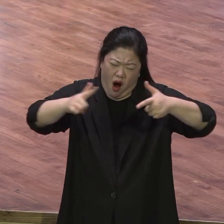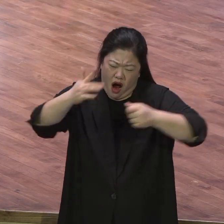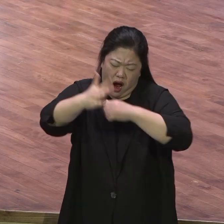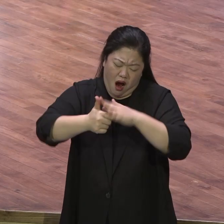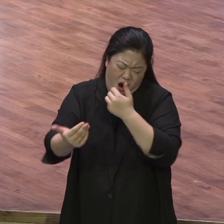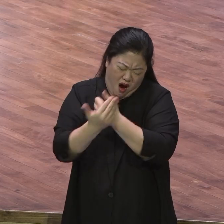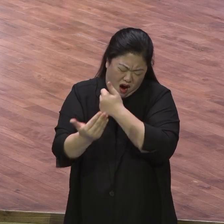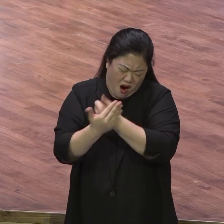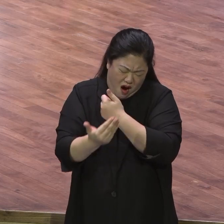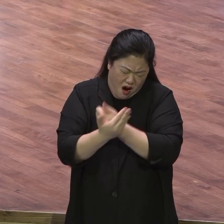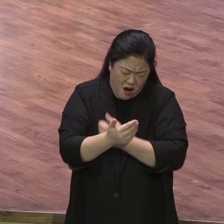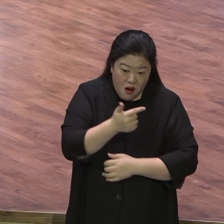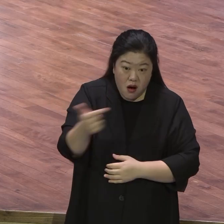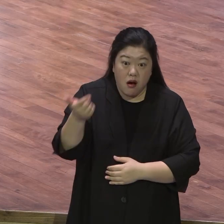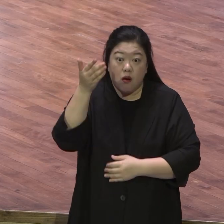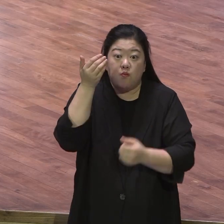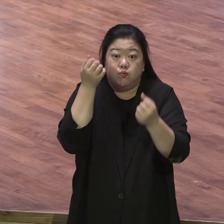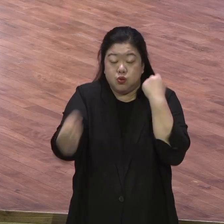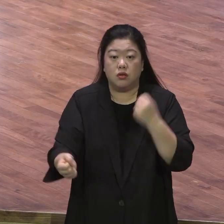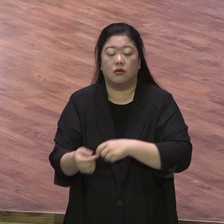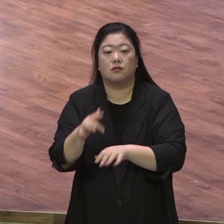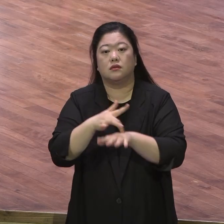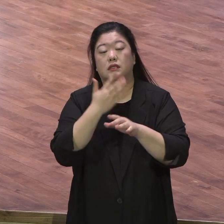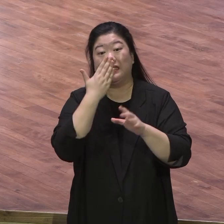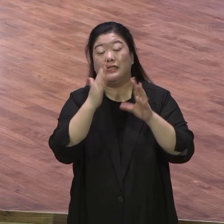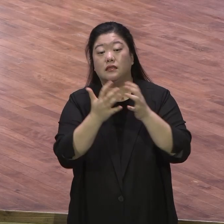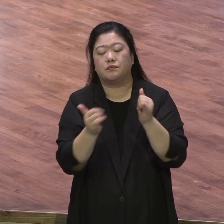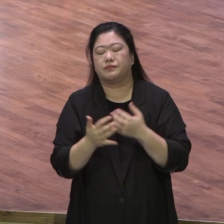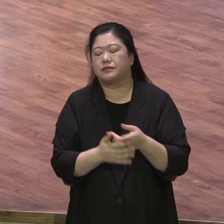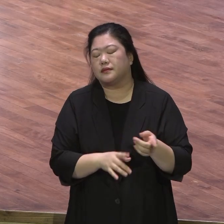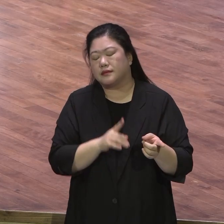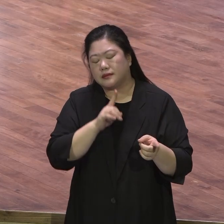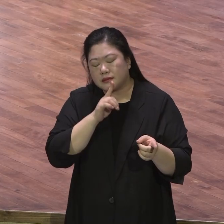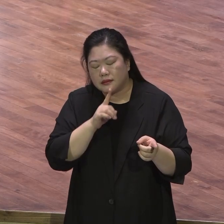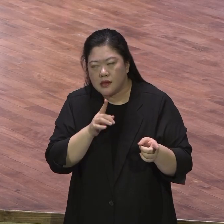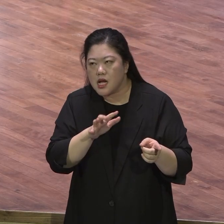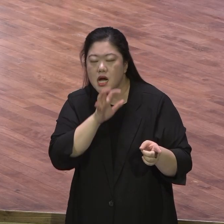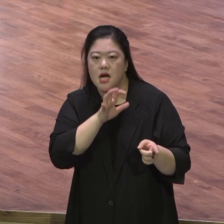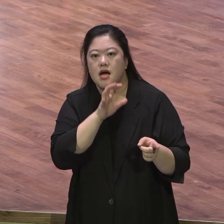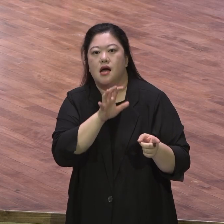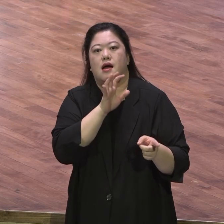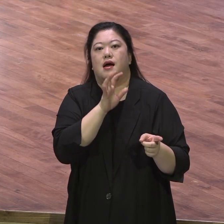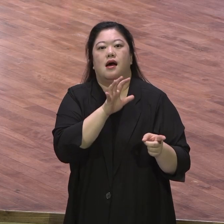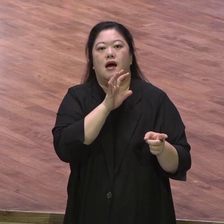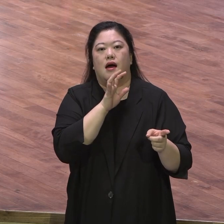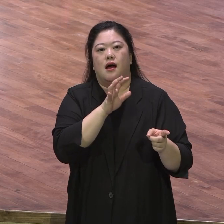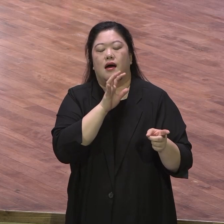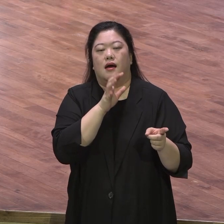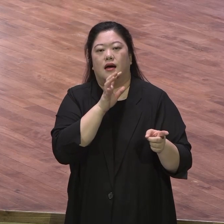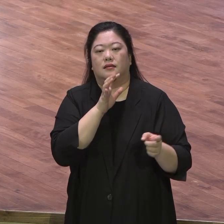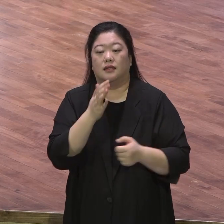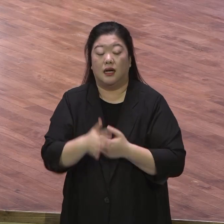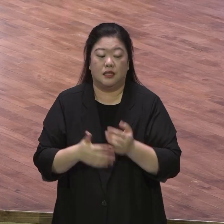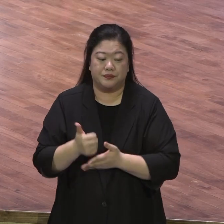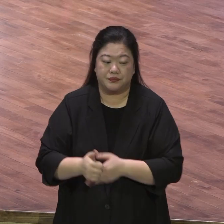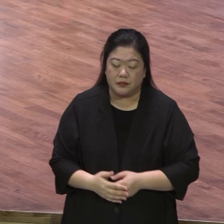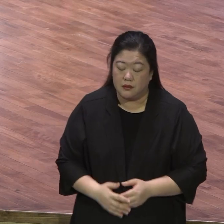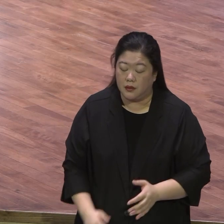계속 하나님을 원망했기 때문에 하나님을 원망을 거치게 하기 위해서